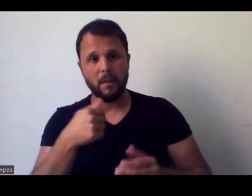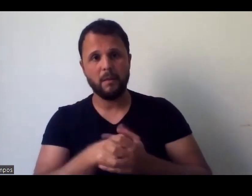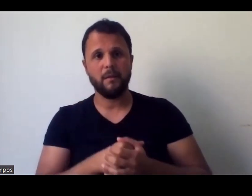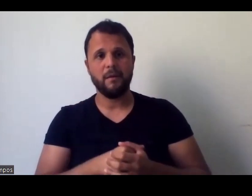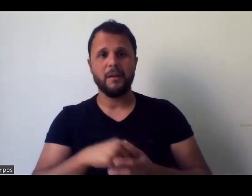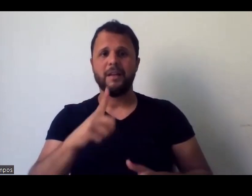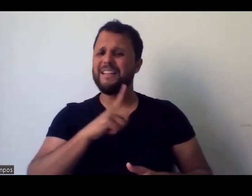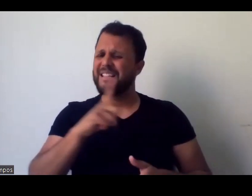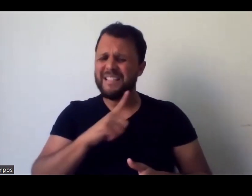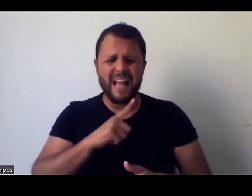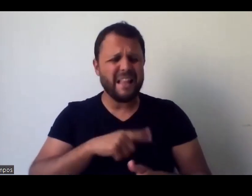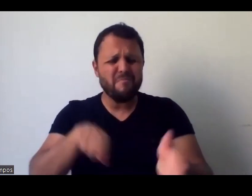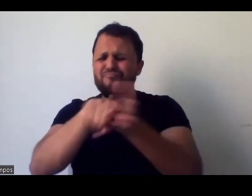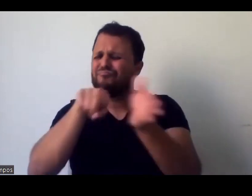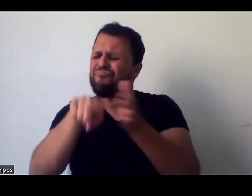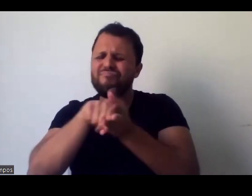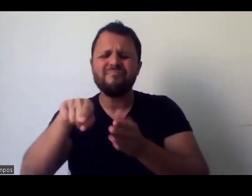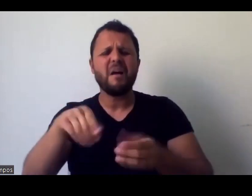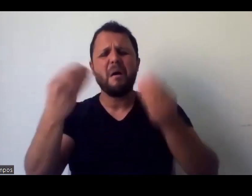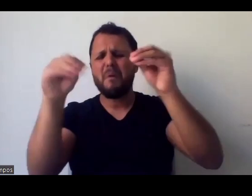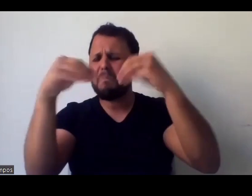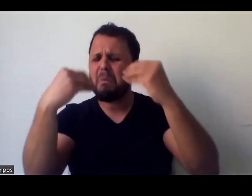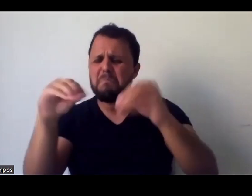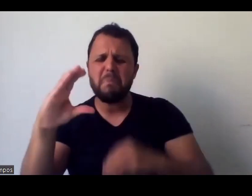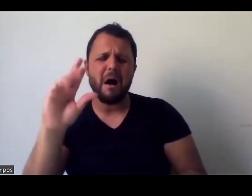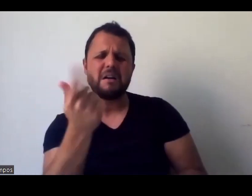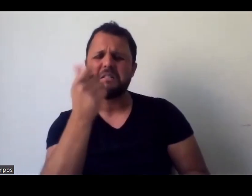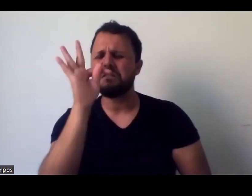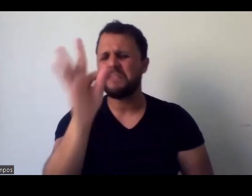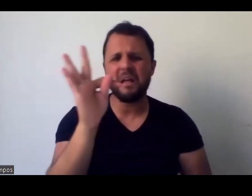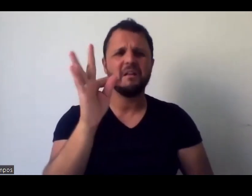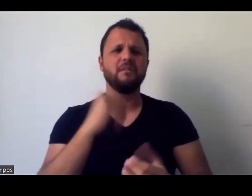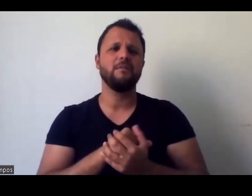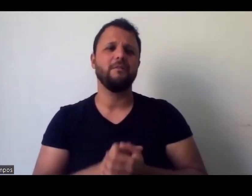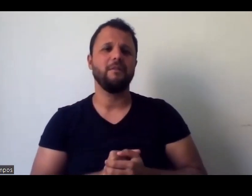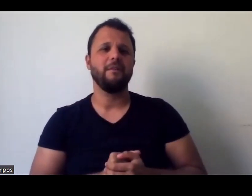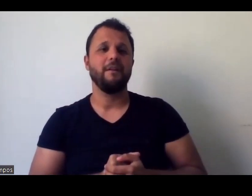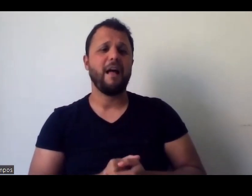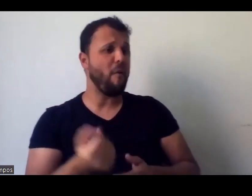muita coisa no chat, adoro, porque aí vem uma avalanche. Põe na roda.